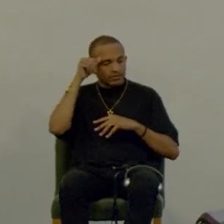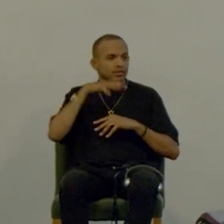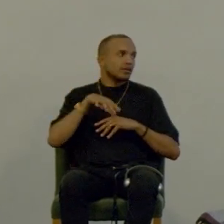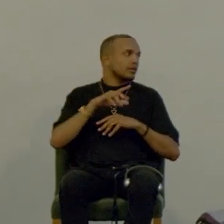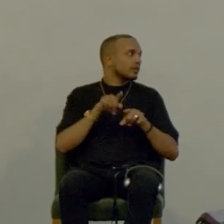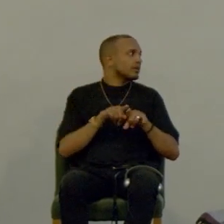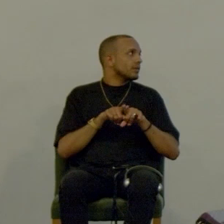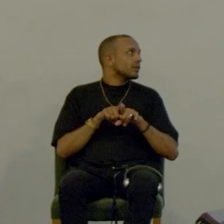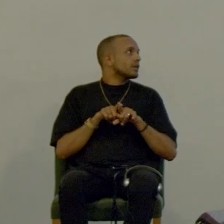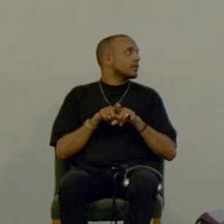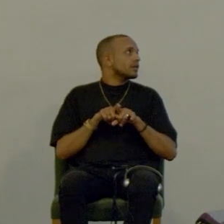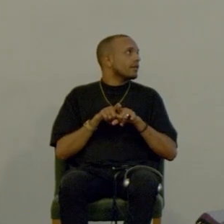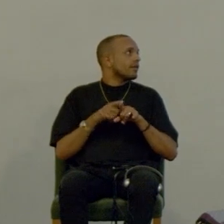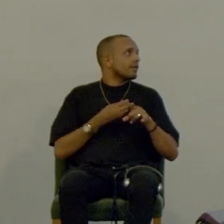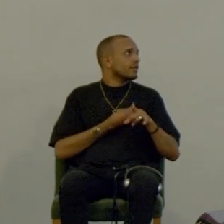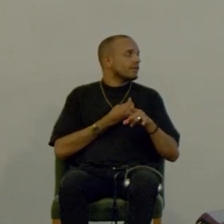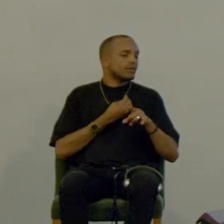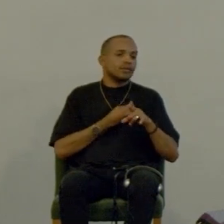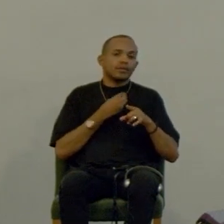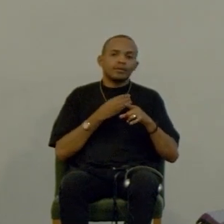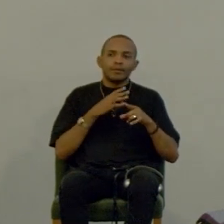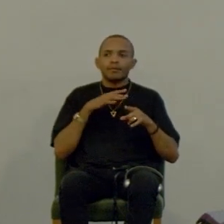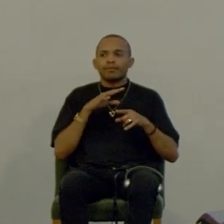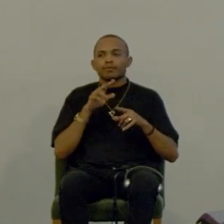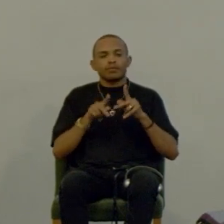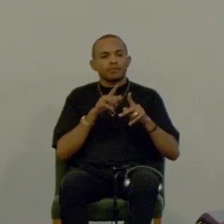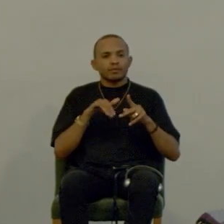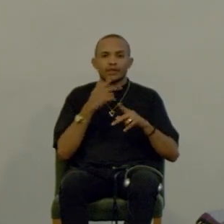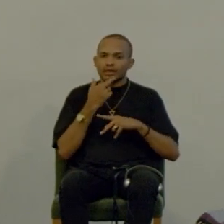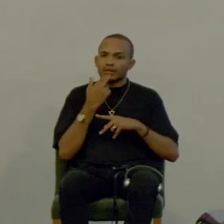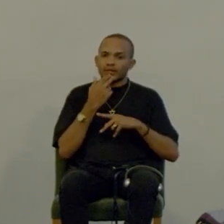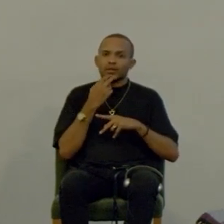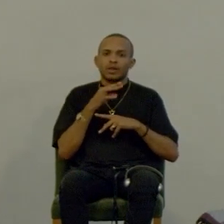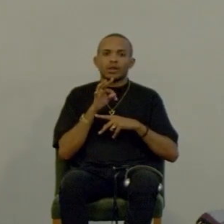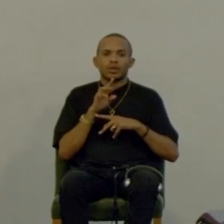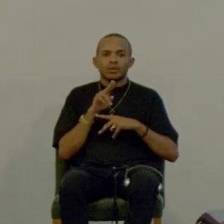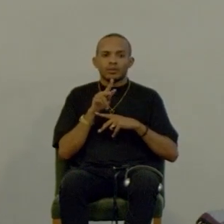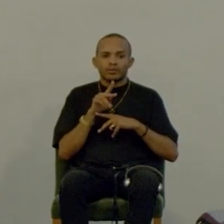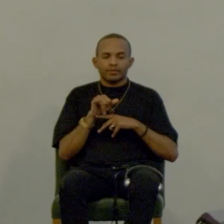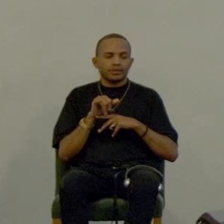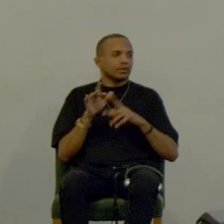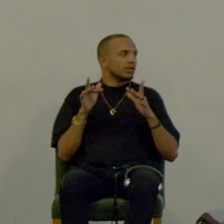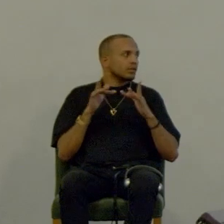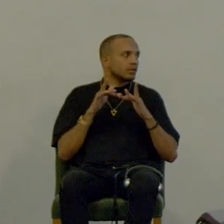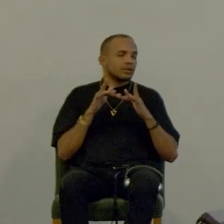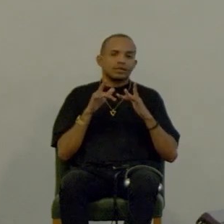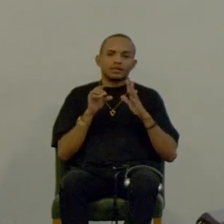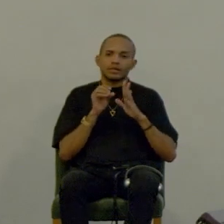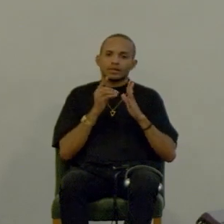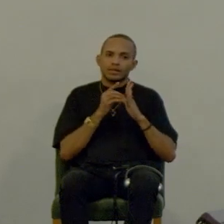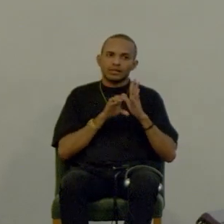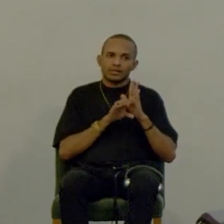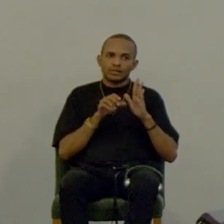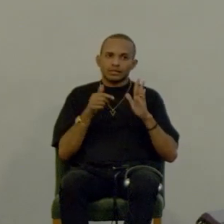Tenharim Marmelos, onde vive o grupo indígena Tenharim, que é um grupo que fala uma língua tupi-guarani. Eles foram contatados na década de 70 por